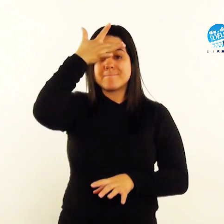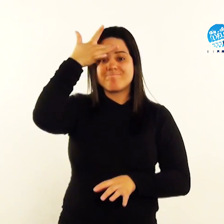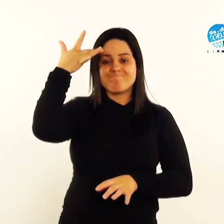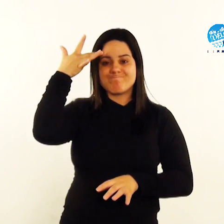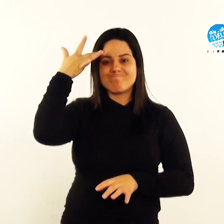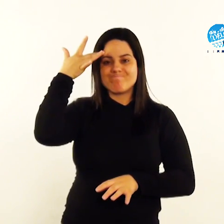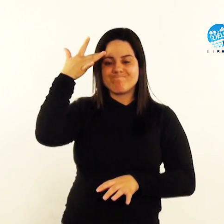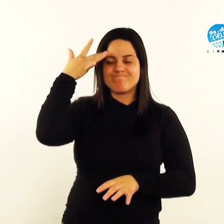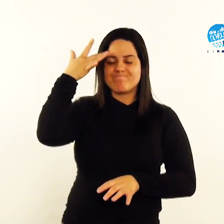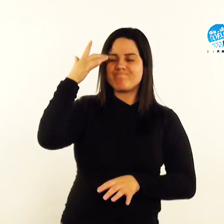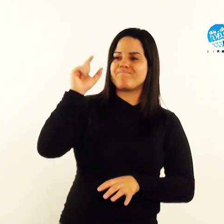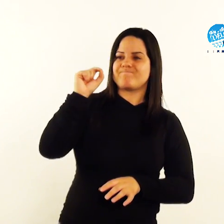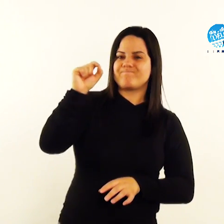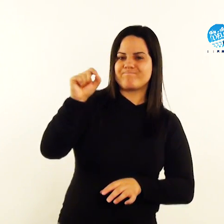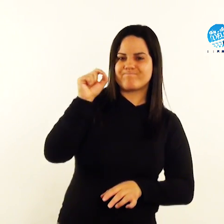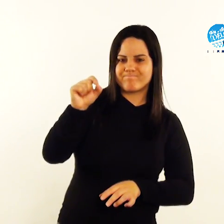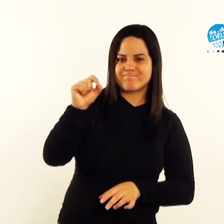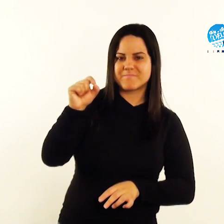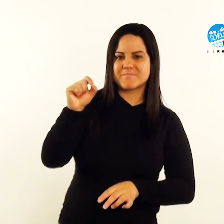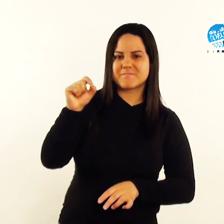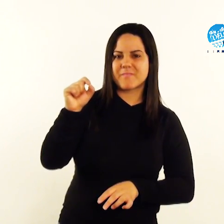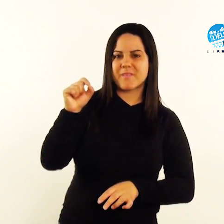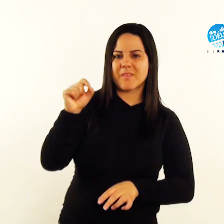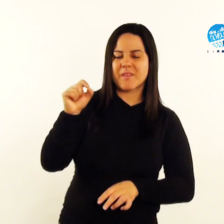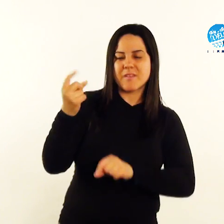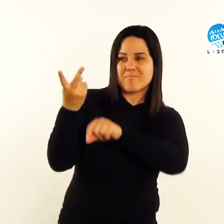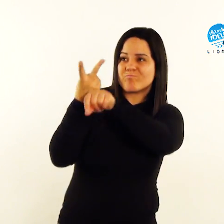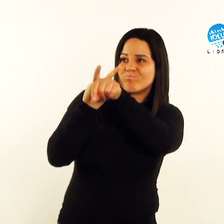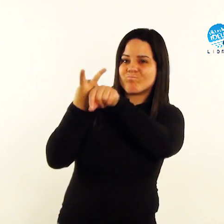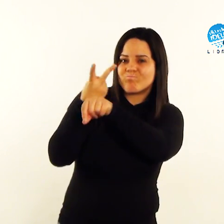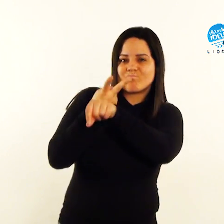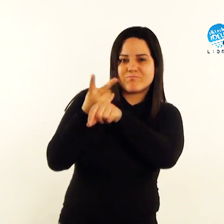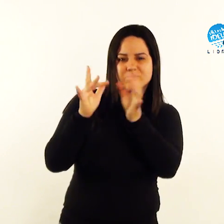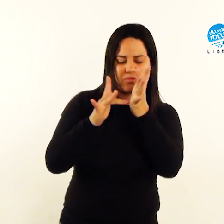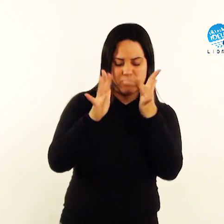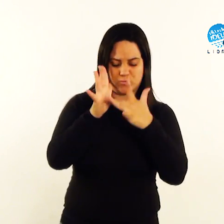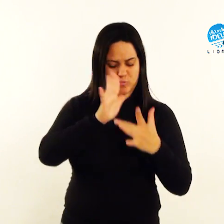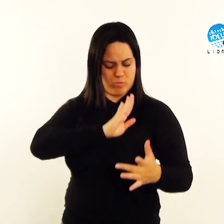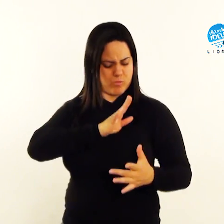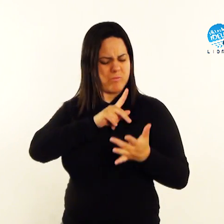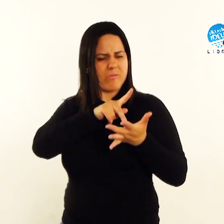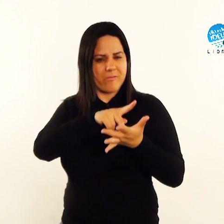Jesus de todo o seu coração vai encontrá-lo.